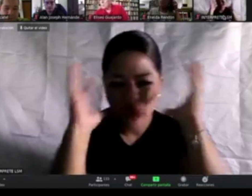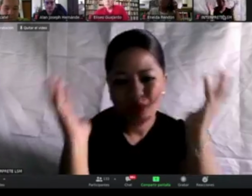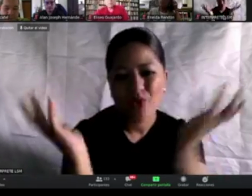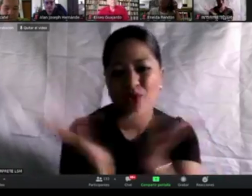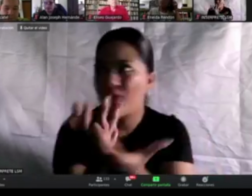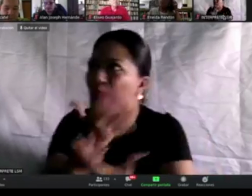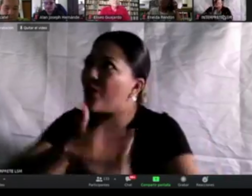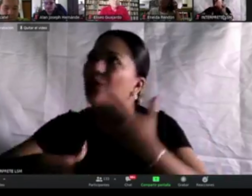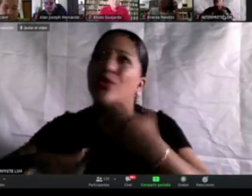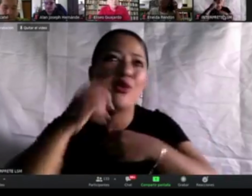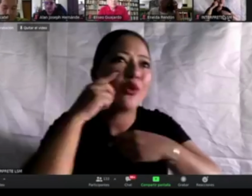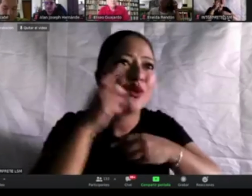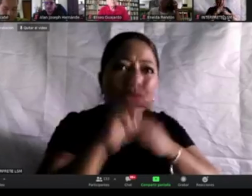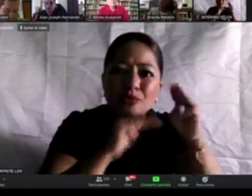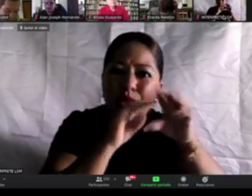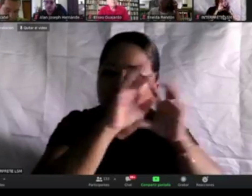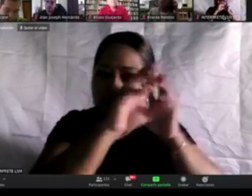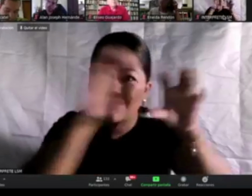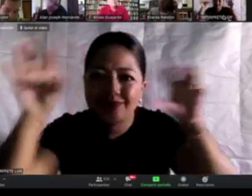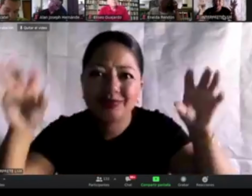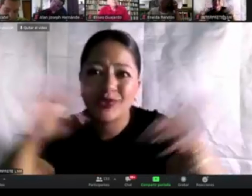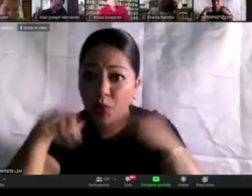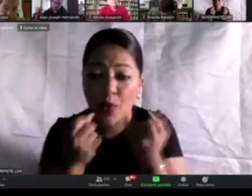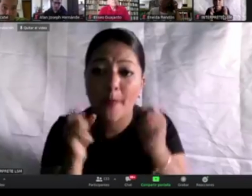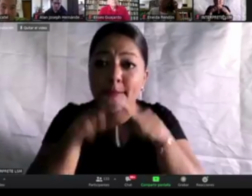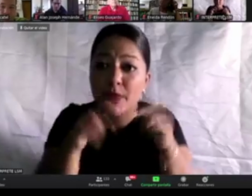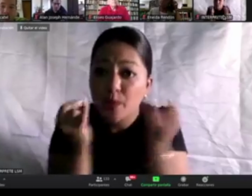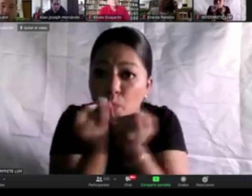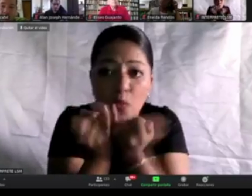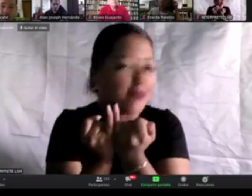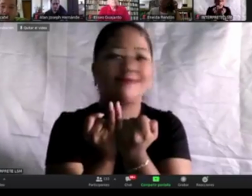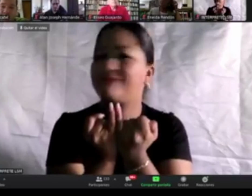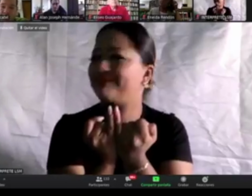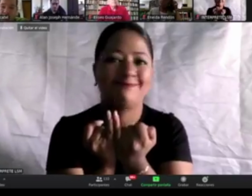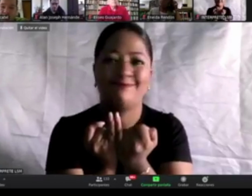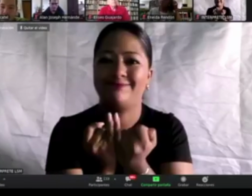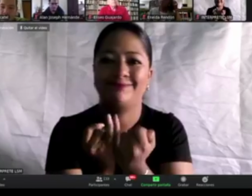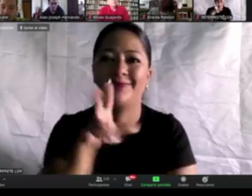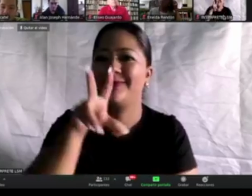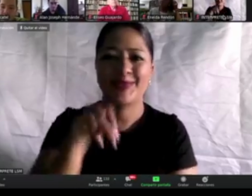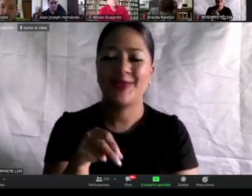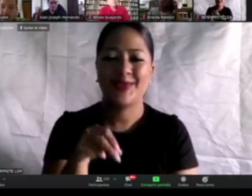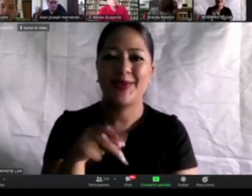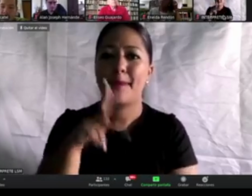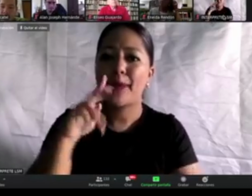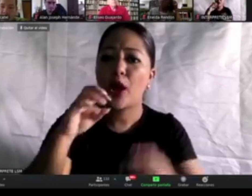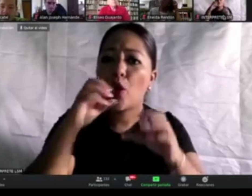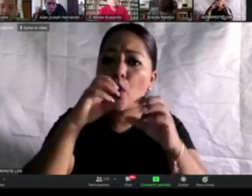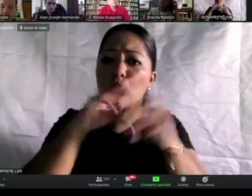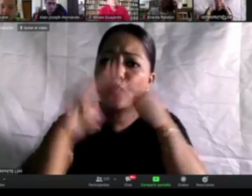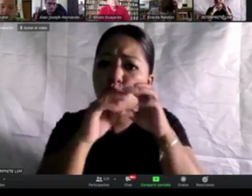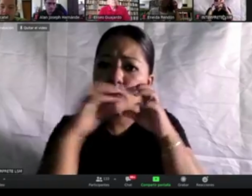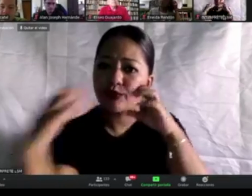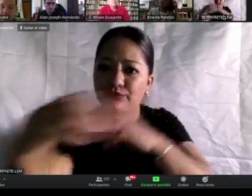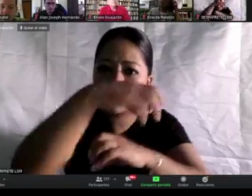galaxias no son lo mismo pero si entre el conjunto se forma algo muy muy único